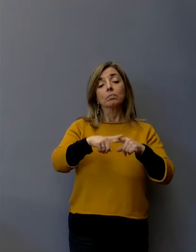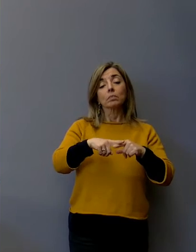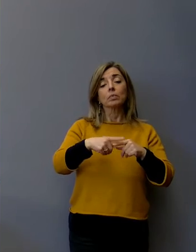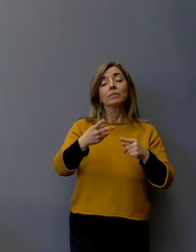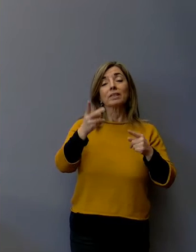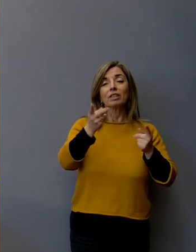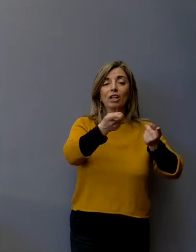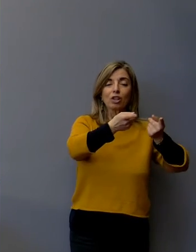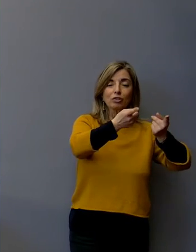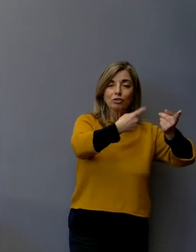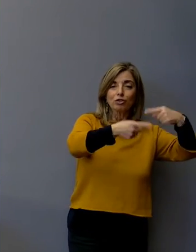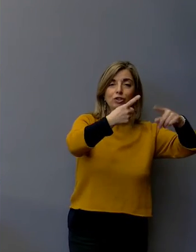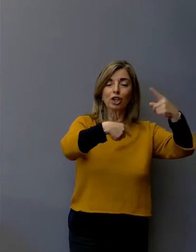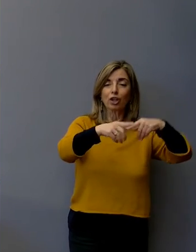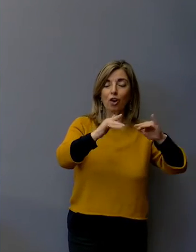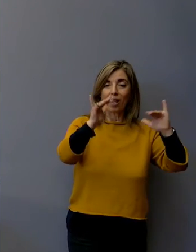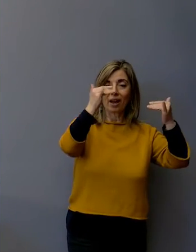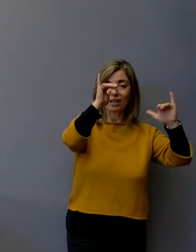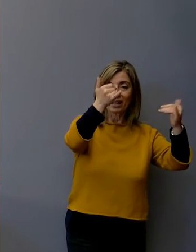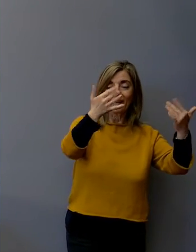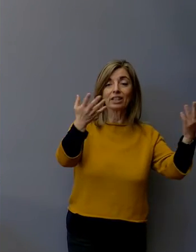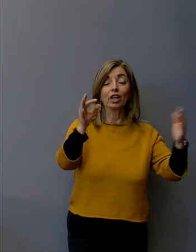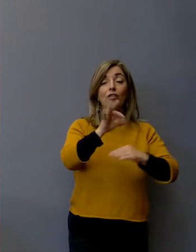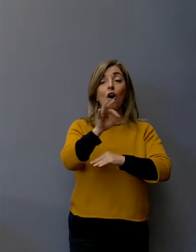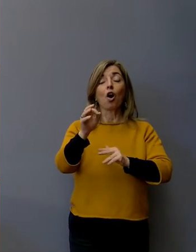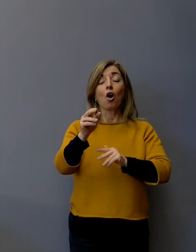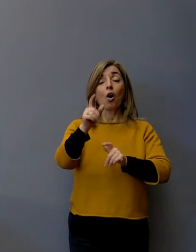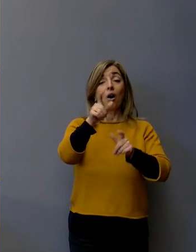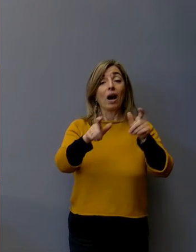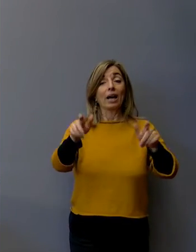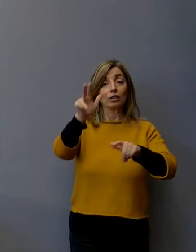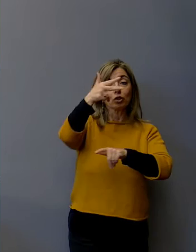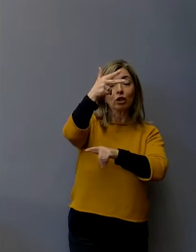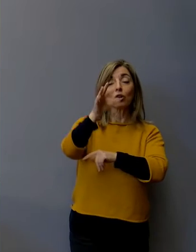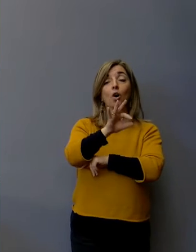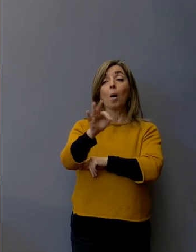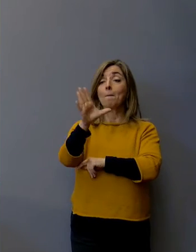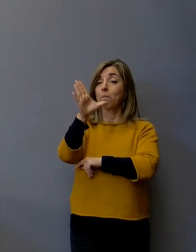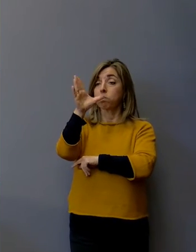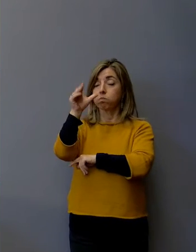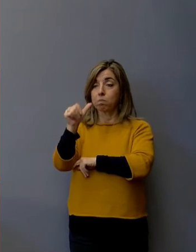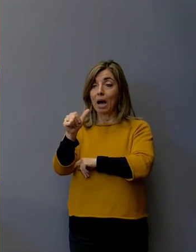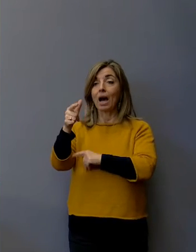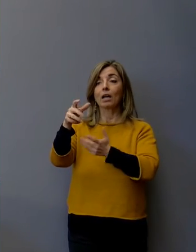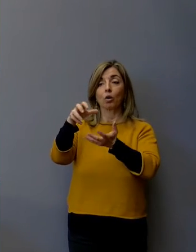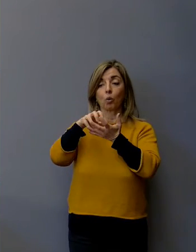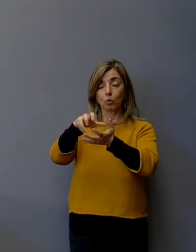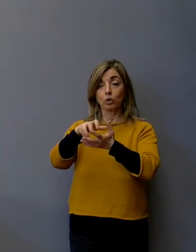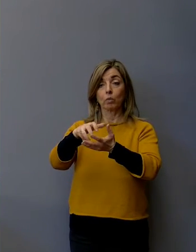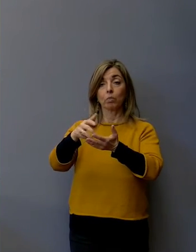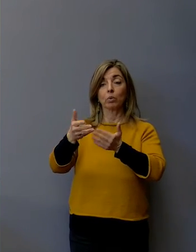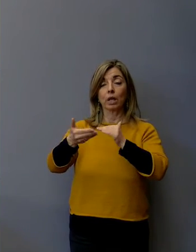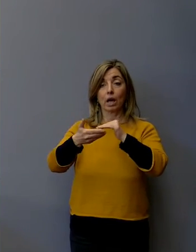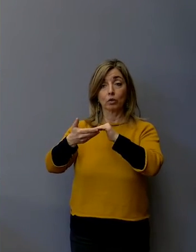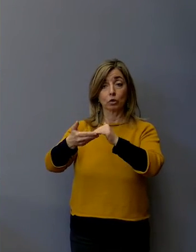ricreativi a quello dei ristori dei ristoratori scusate e dei bar dai contributi alle associazioni sportive ai centri antiviolenza